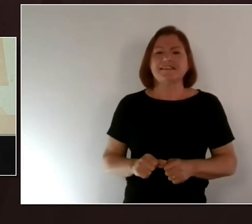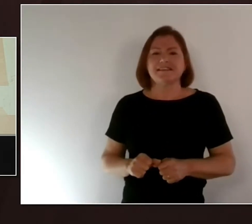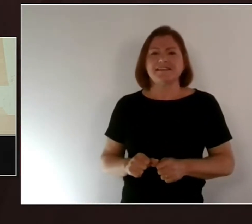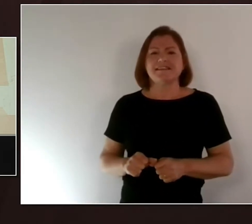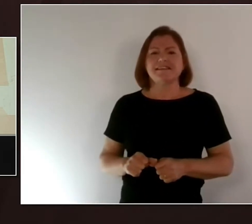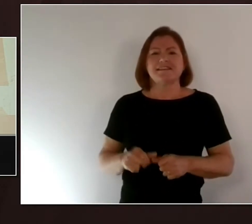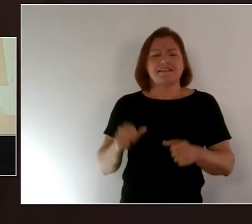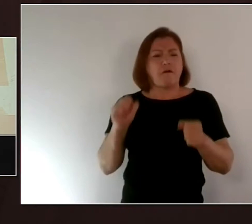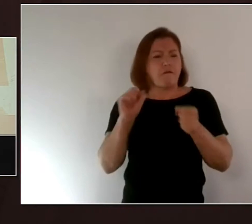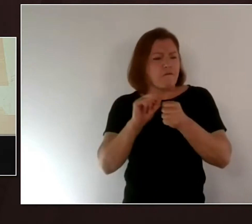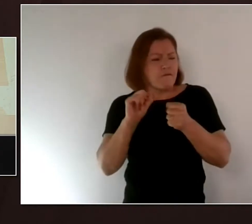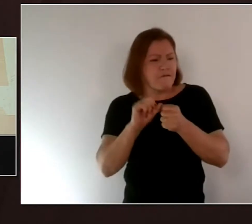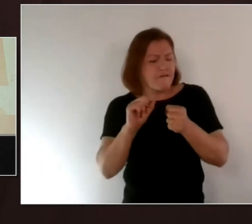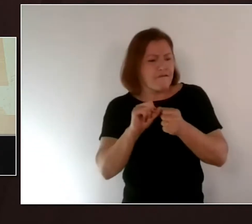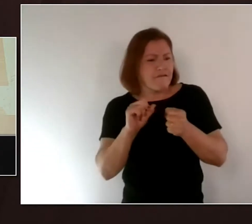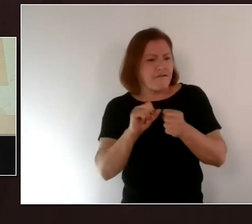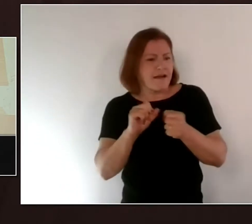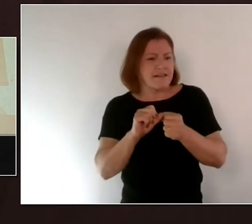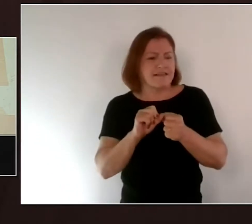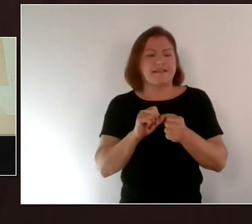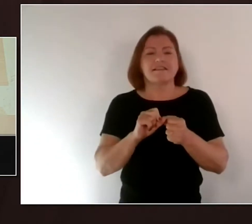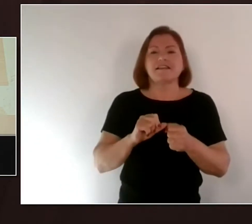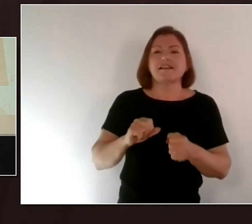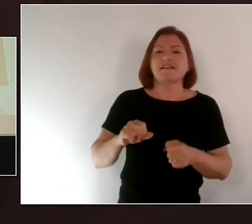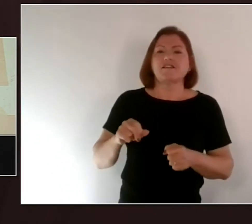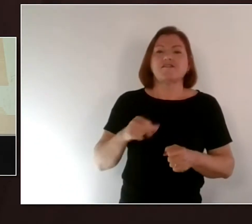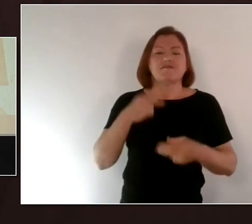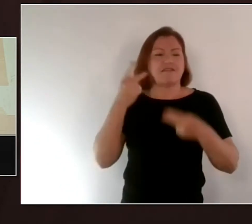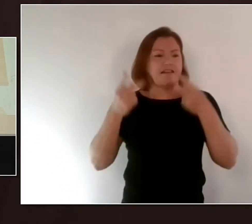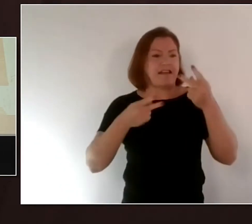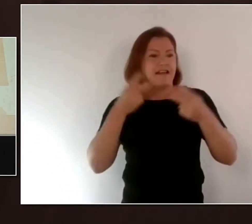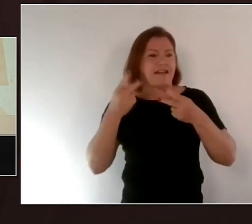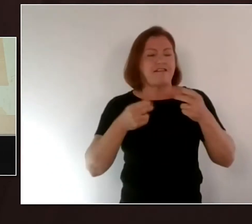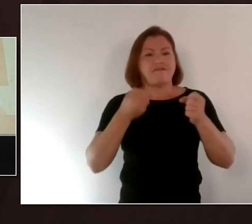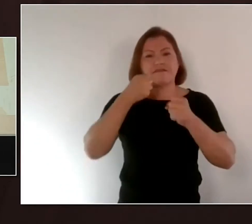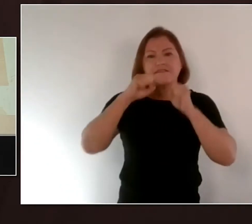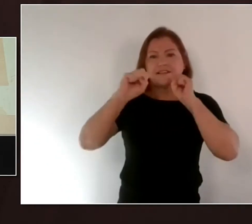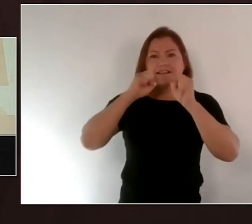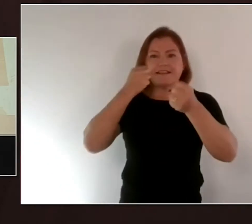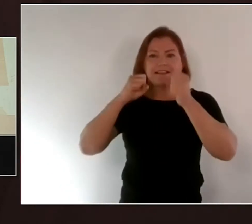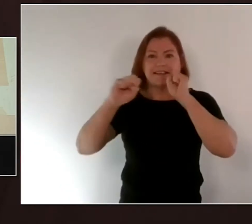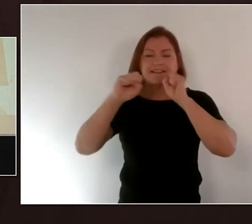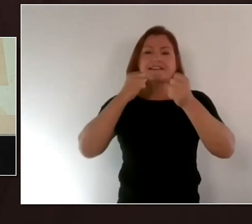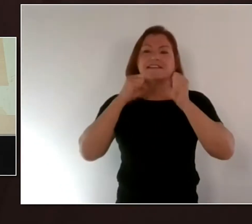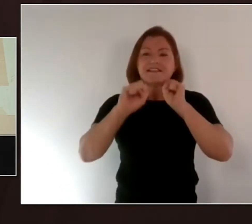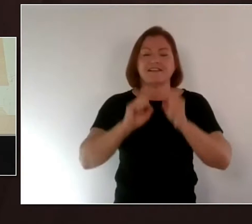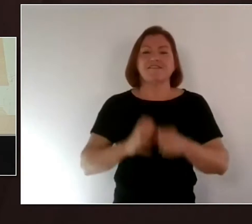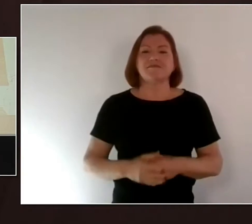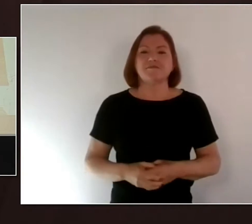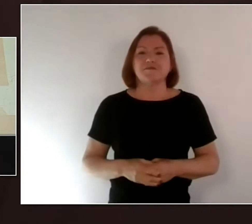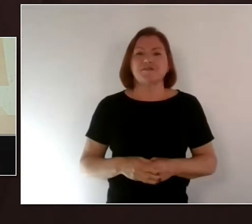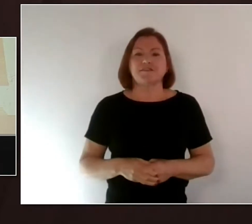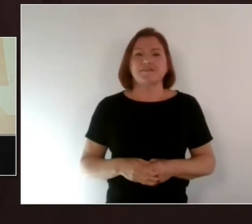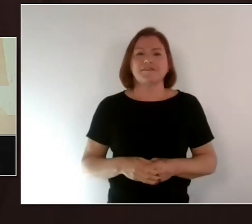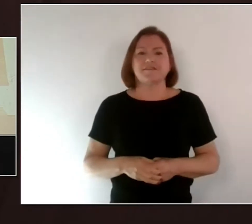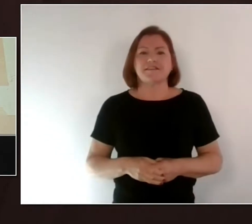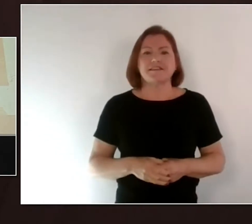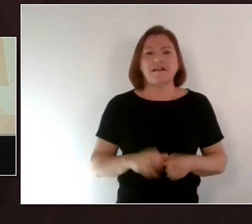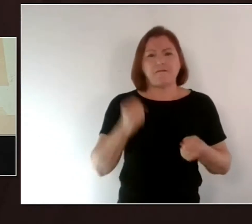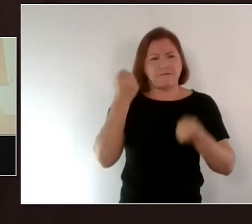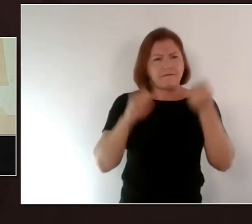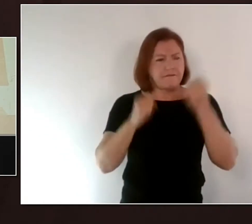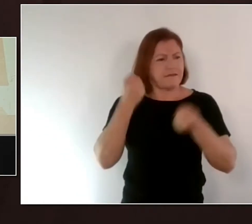ontem, na palavra que eu dei para a fábrica de vencedores, eu mencionei, quem sabe, vamos lá, antes de